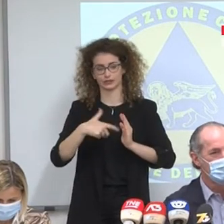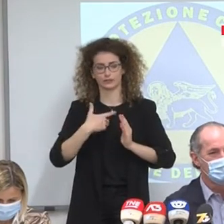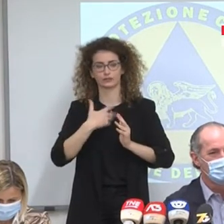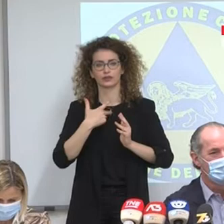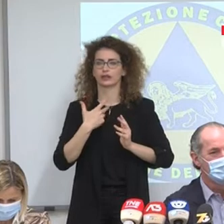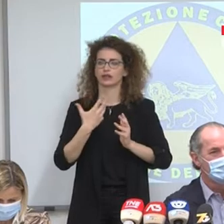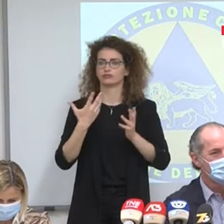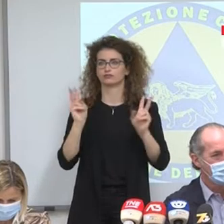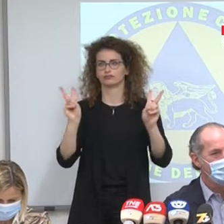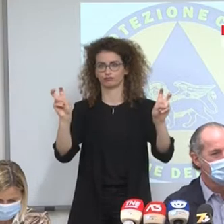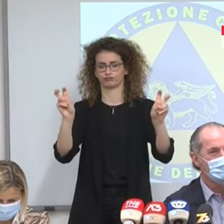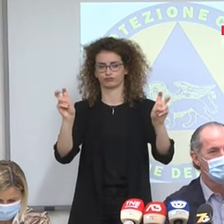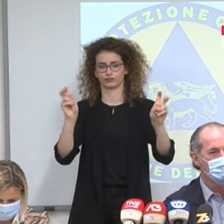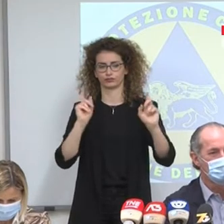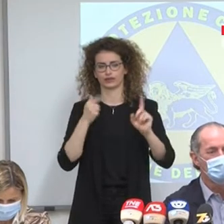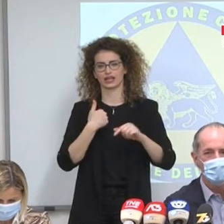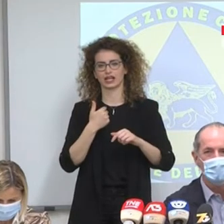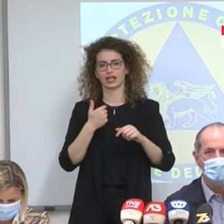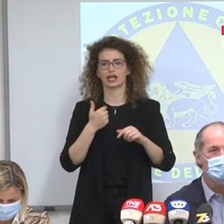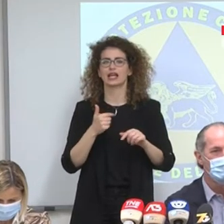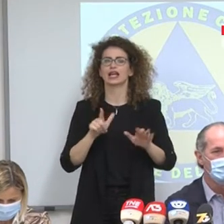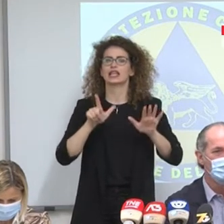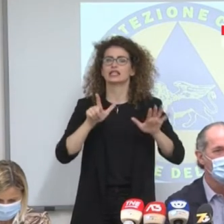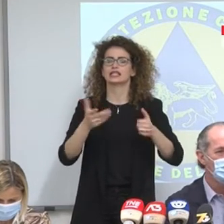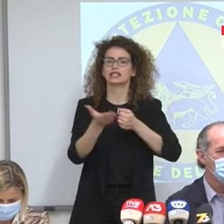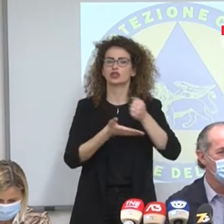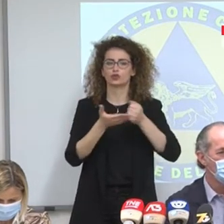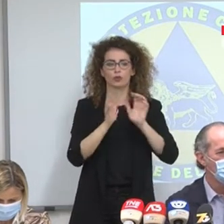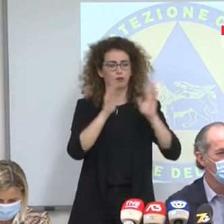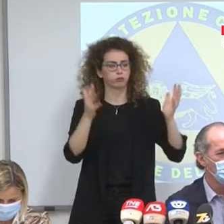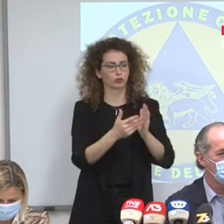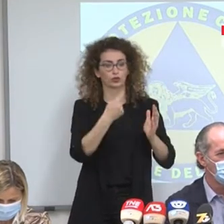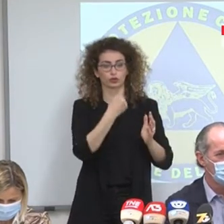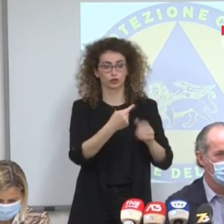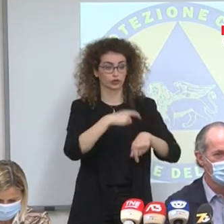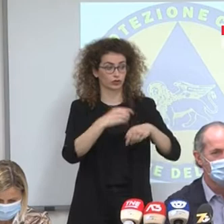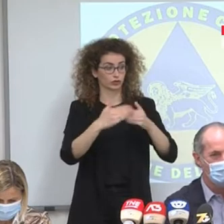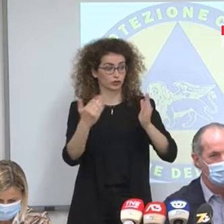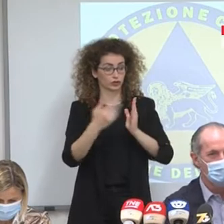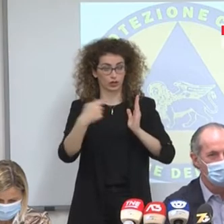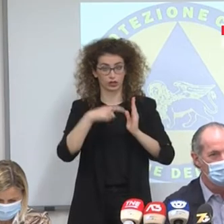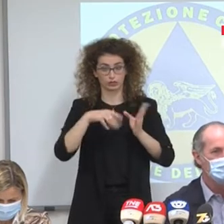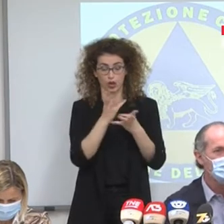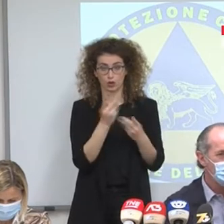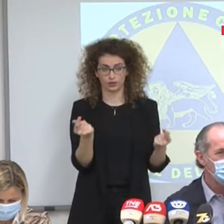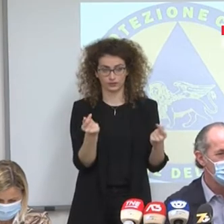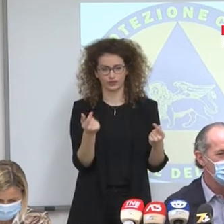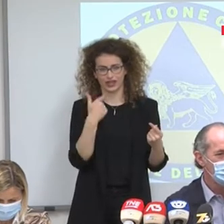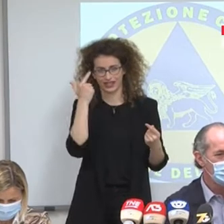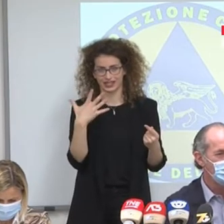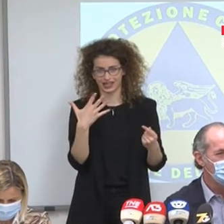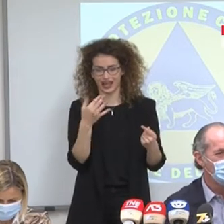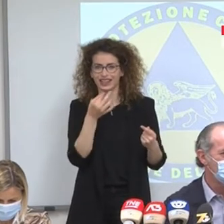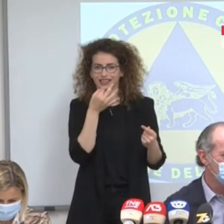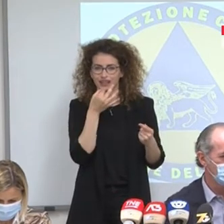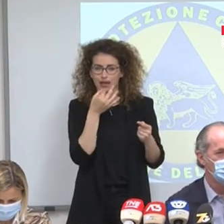il concetto, se il 7 giugno comunicassimo al mondo intero che non c'è più il coprifuoco, avete presente cosa significhi?